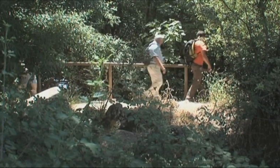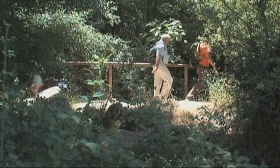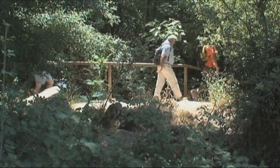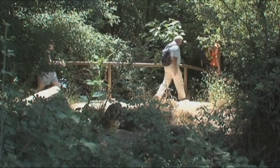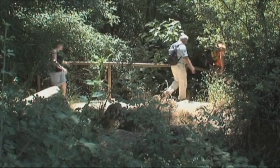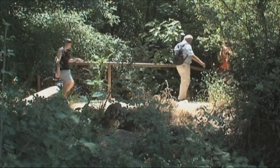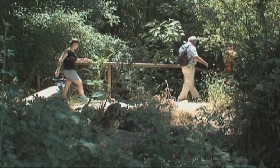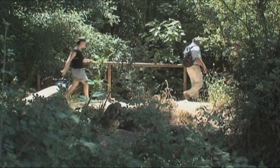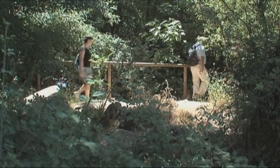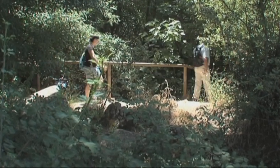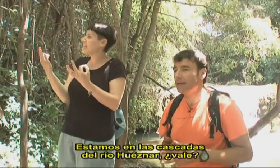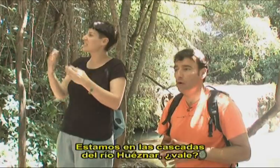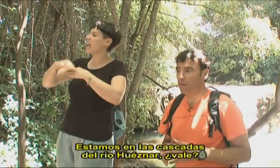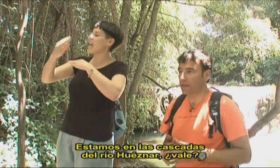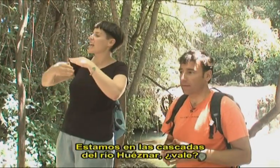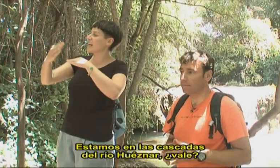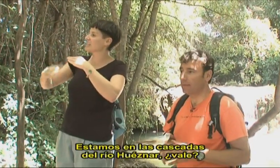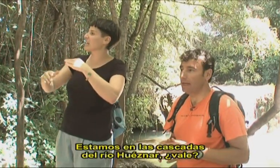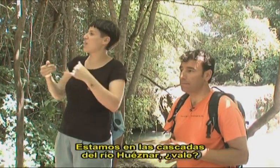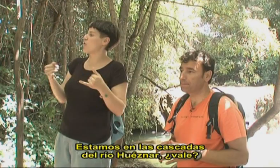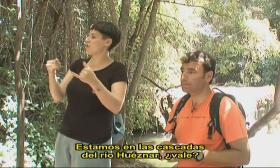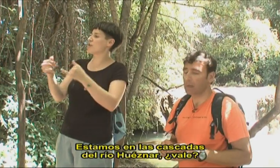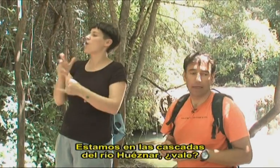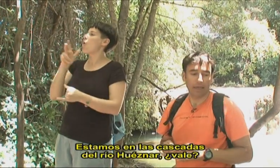Estamos en las cascadas del río Weznar.